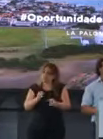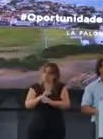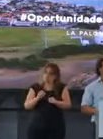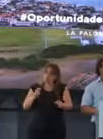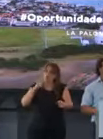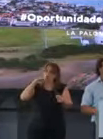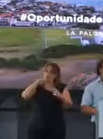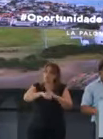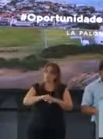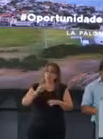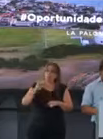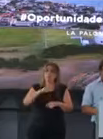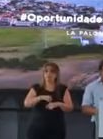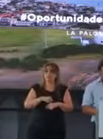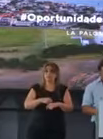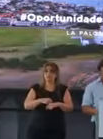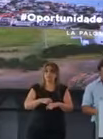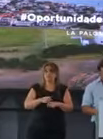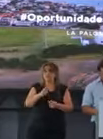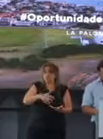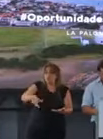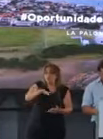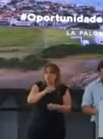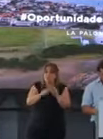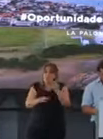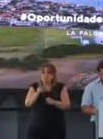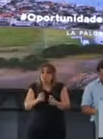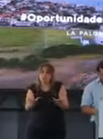rápidos. Que eso es lo que la gente va a estar esperando.